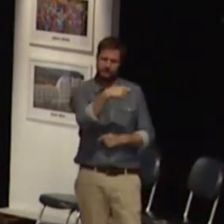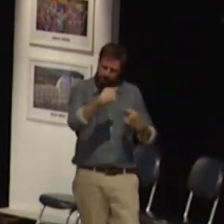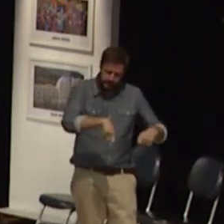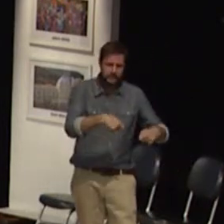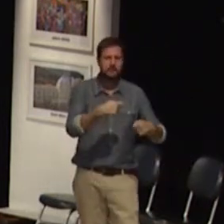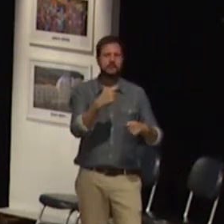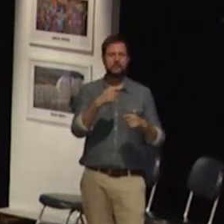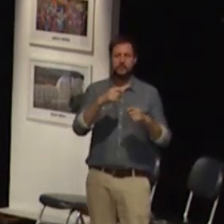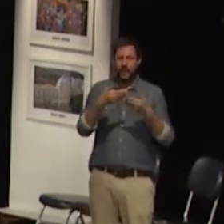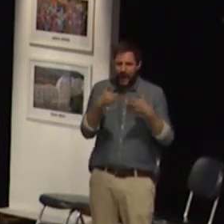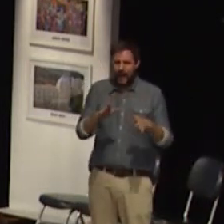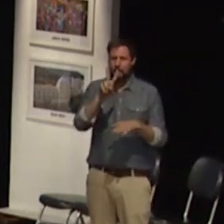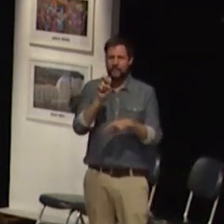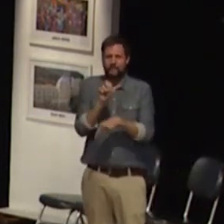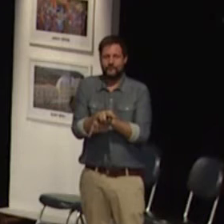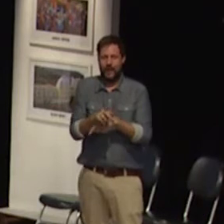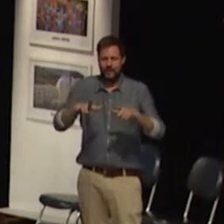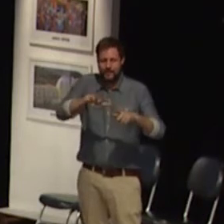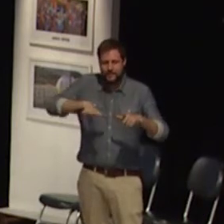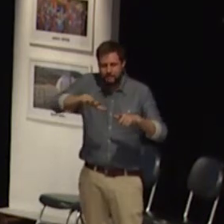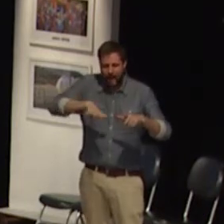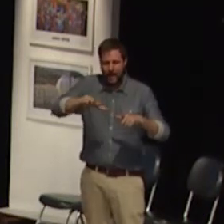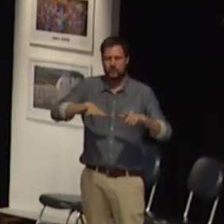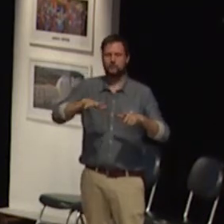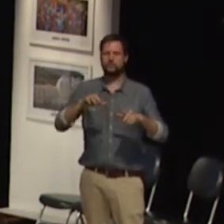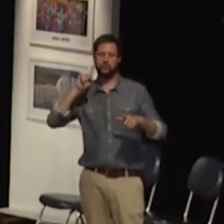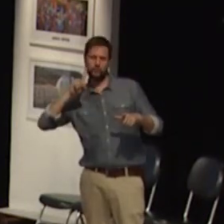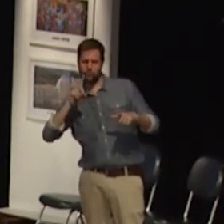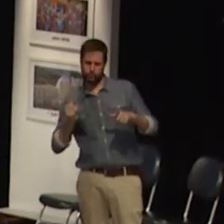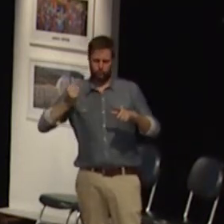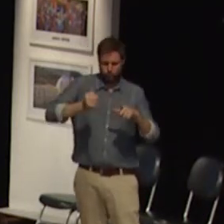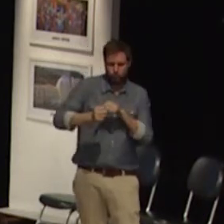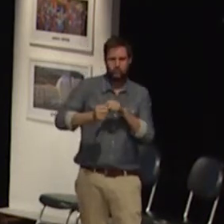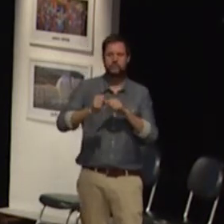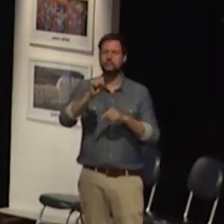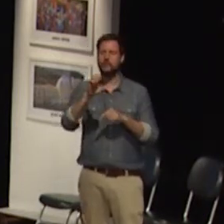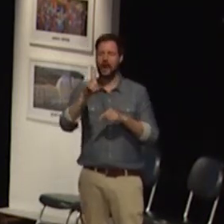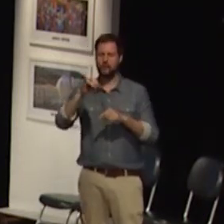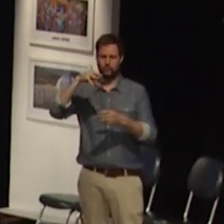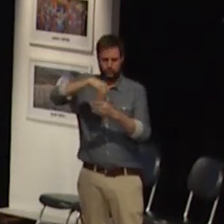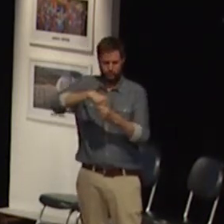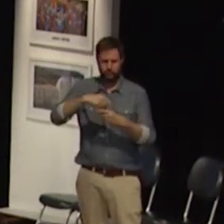não é acessibilidade. Então, a gente precisa estar vendo isso dentro desse espaço, né? A gente precisa abrir